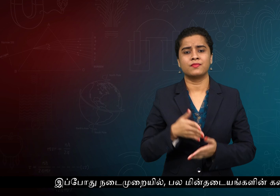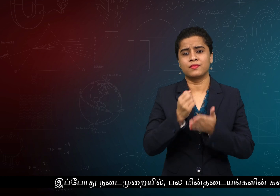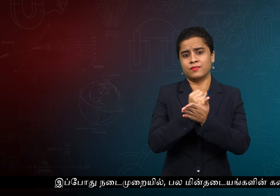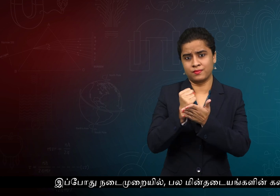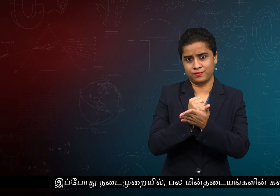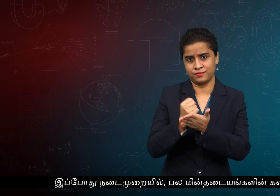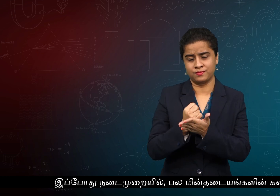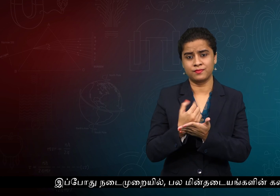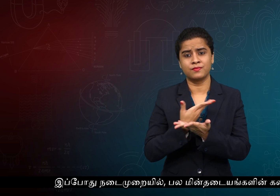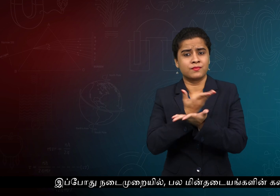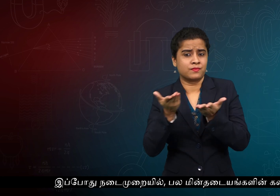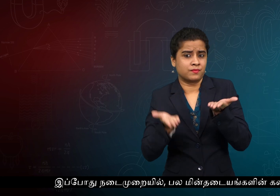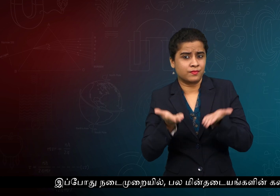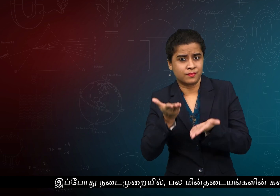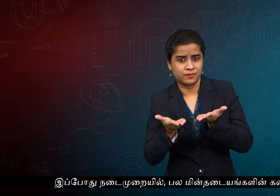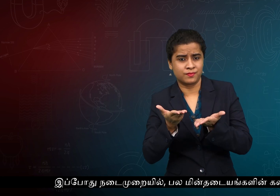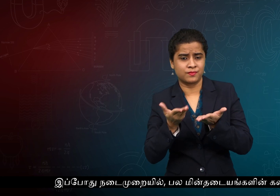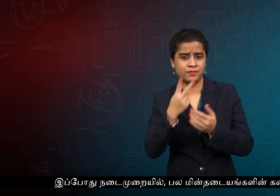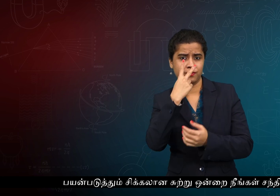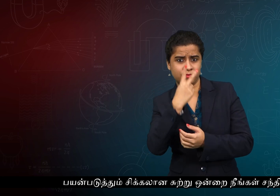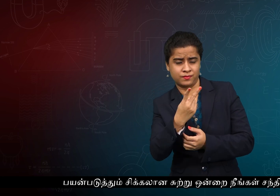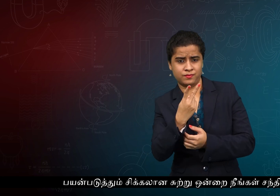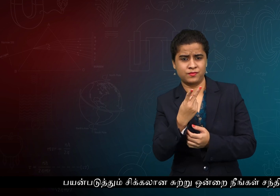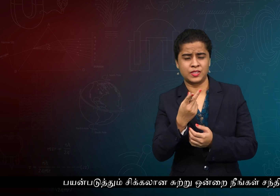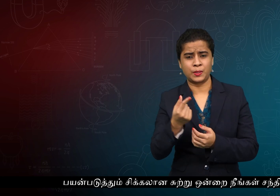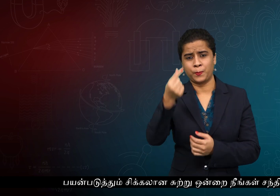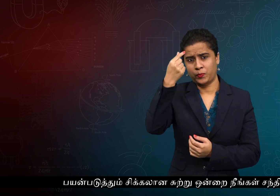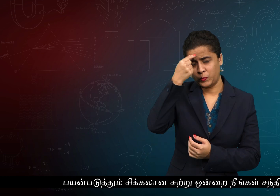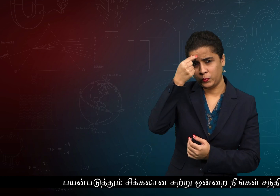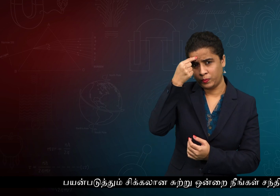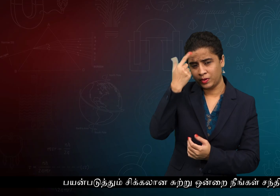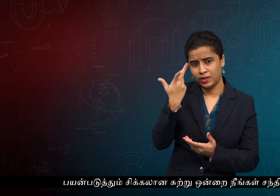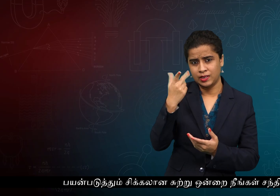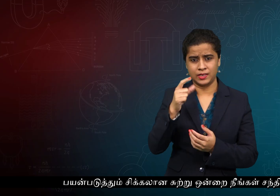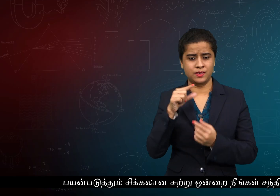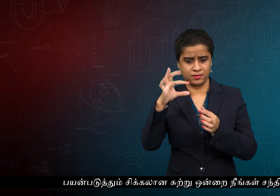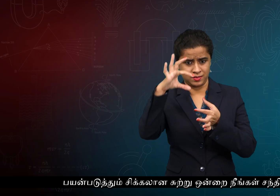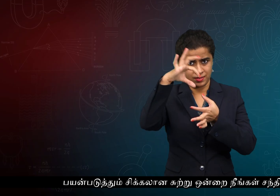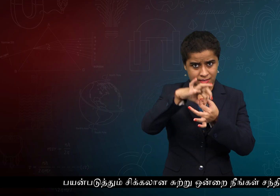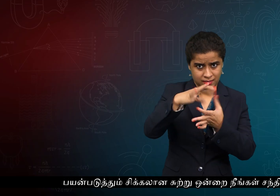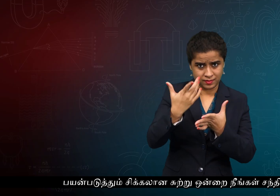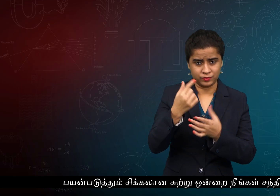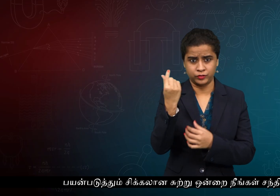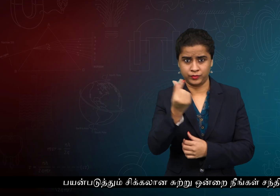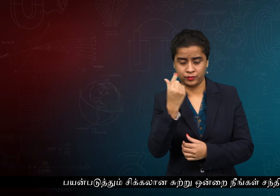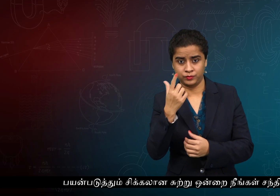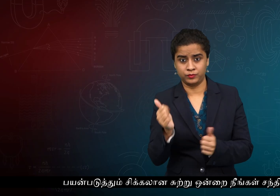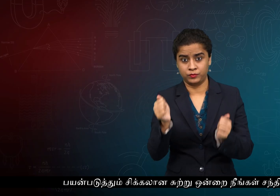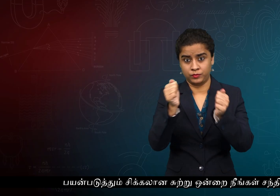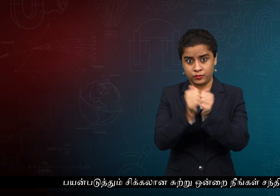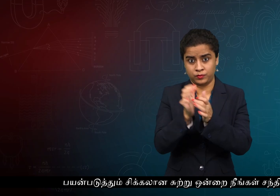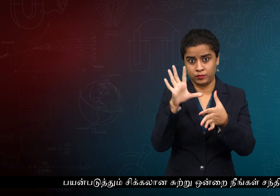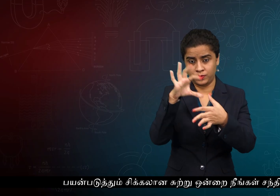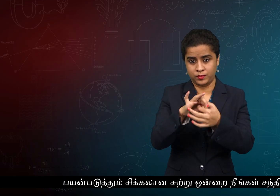இப்போது நடைமுறையில் பல மின்தடயங்களின் கலவையை பயன்படுத்தும் சிக்கலான சுற்று ஒன்றை நீங்கள்